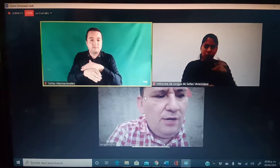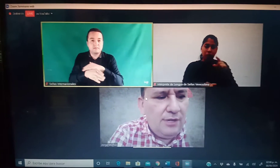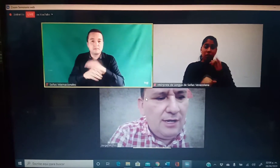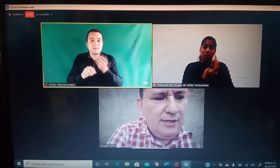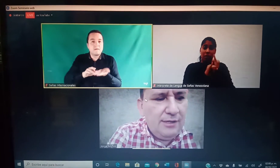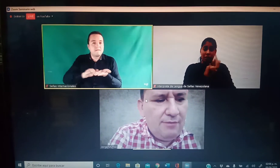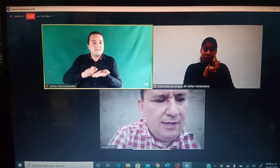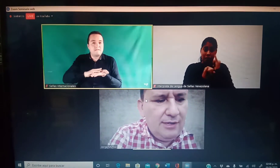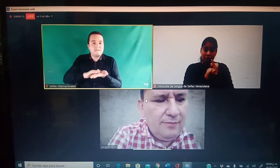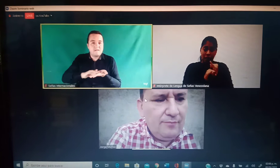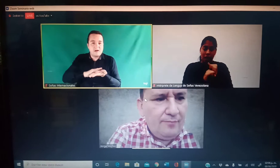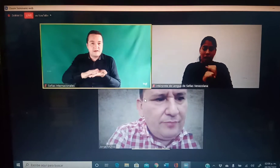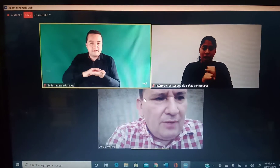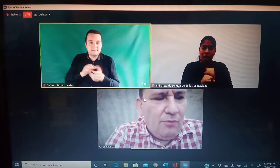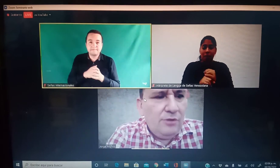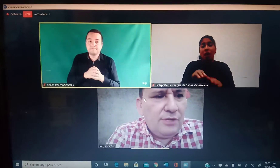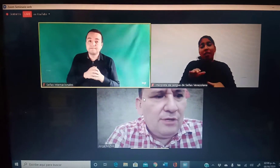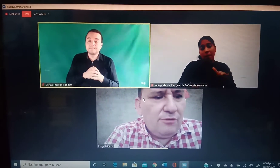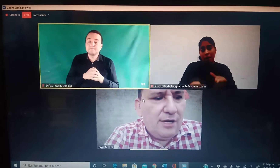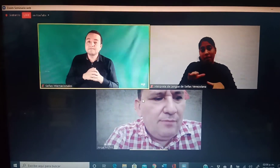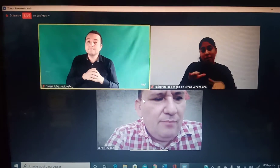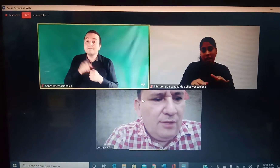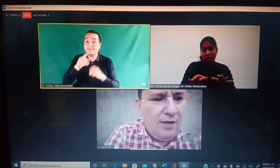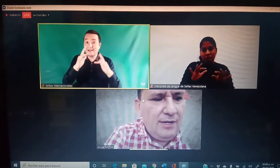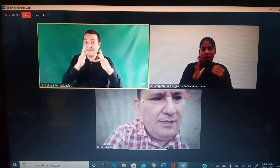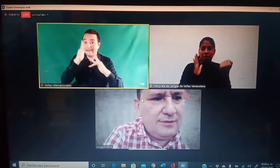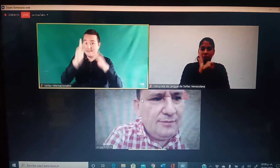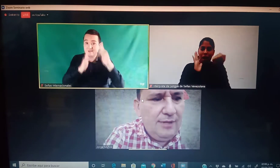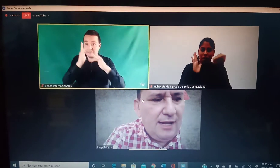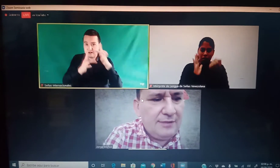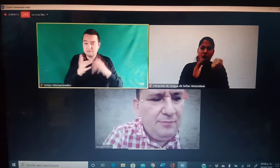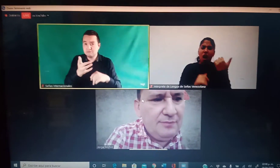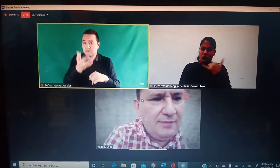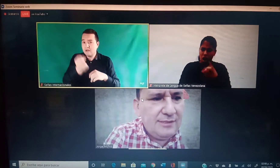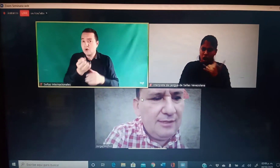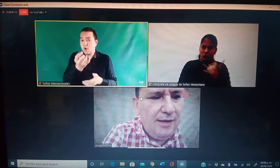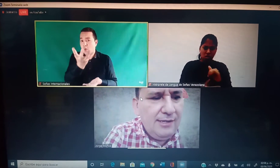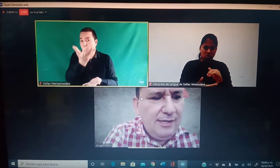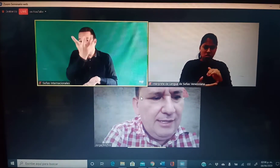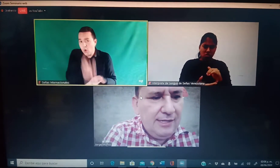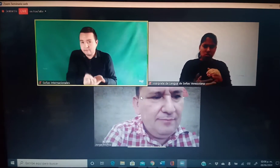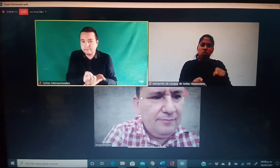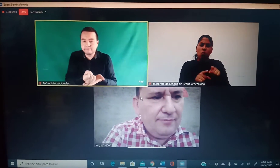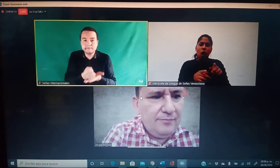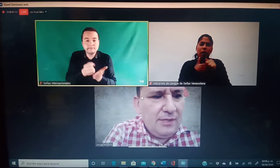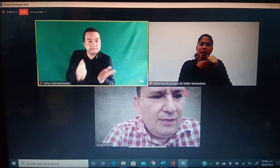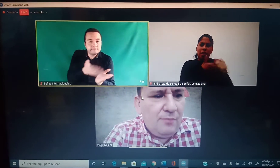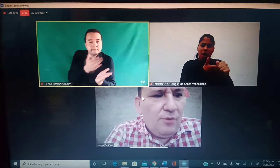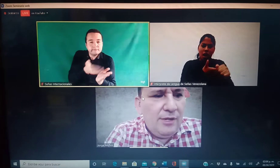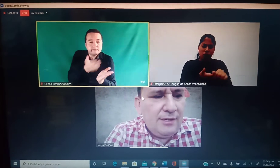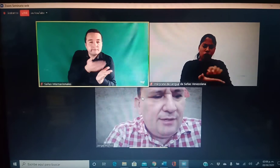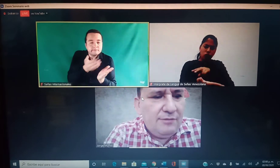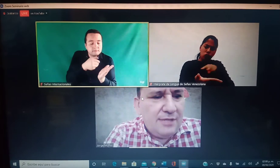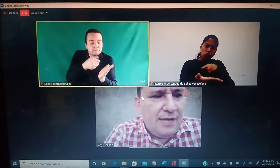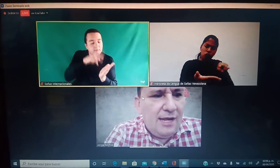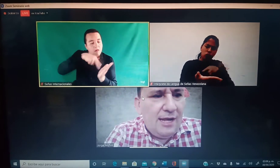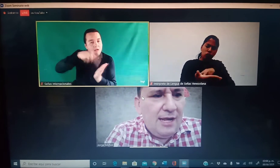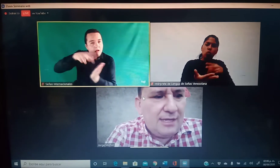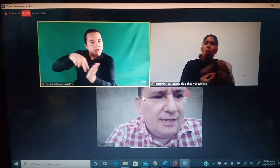modelo de la línea braille, puede usted encontrar manuales de las mismas en línea que puede